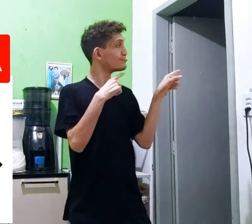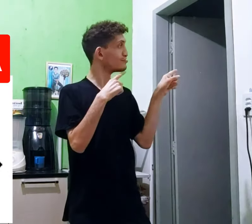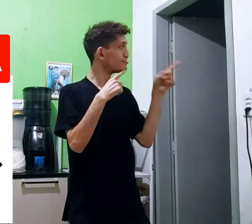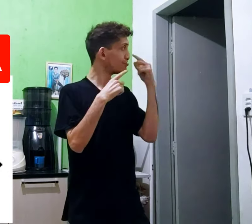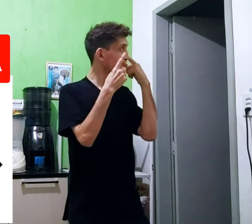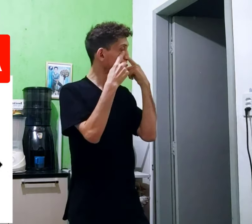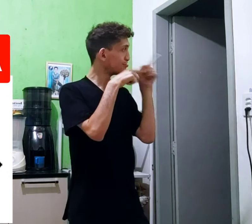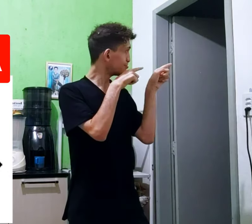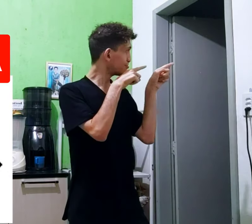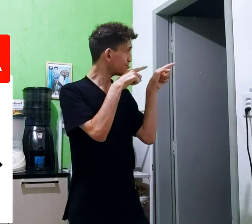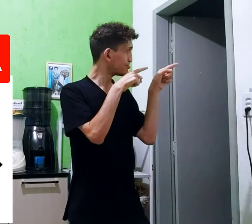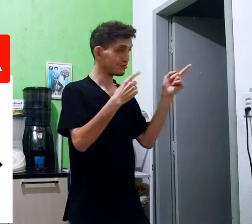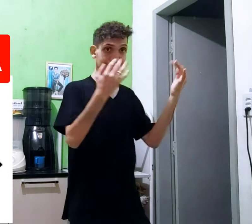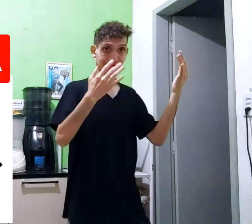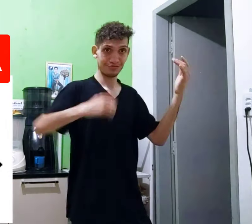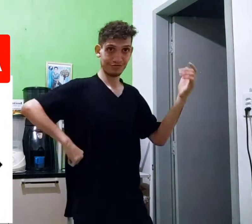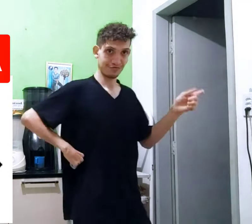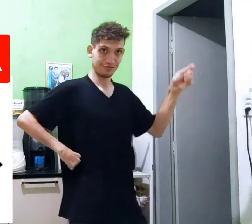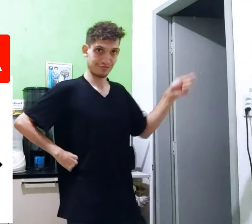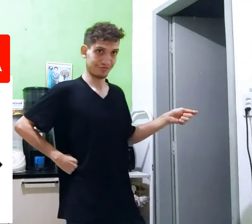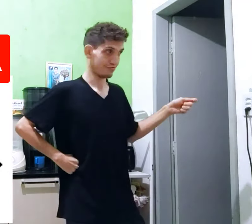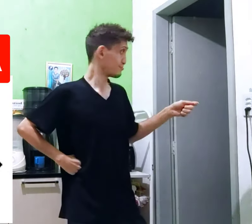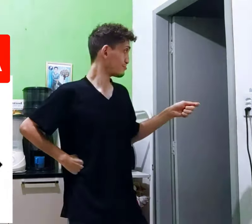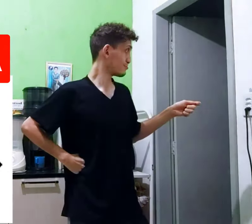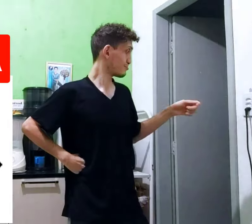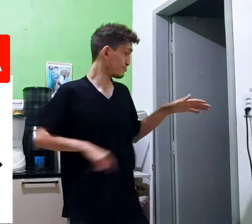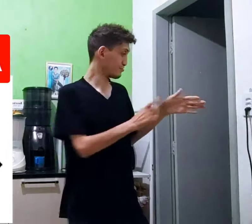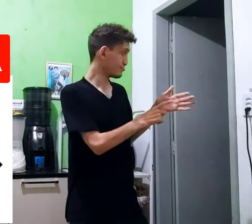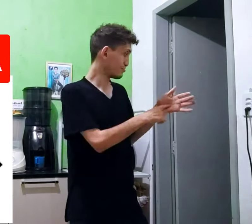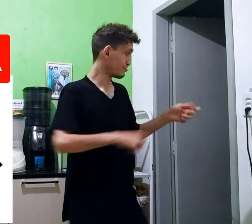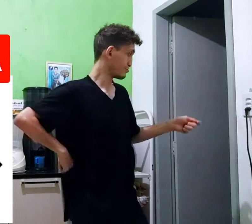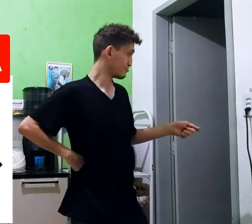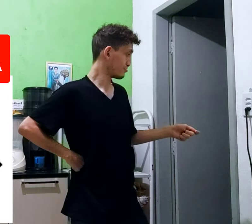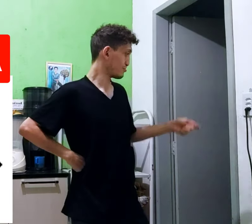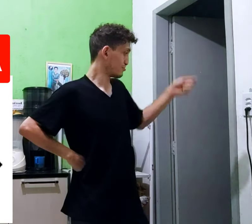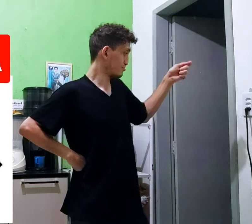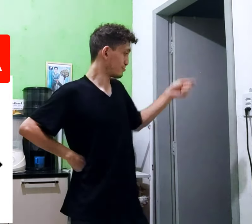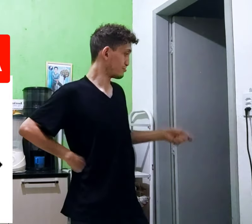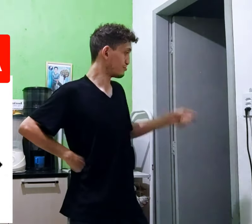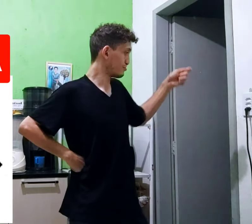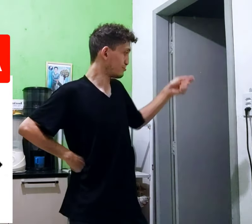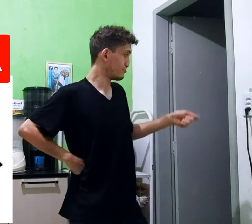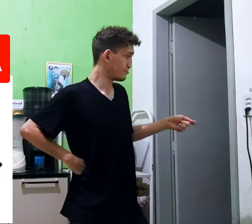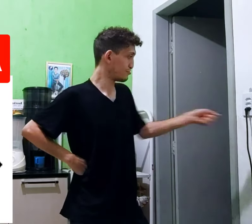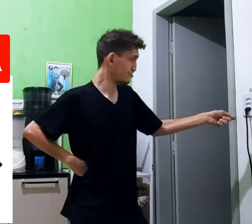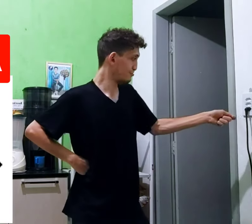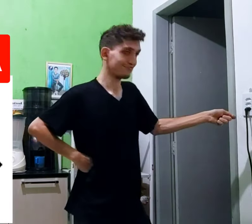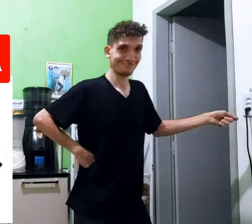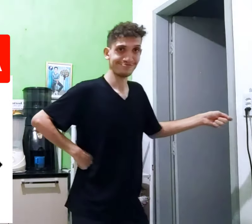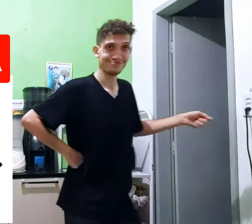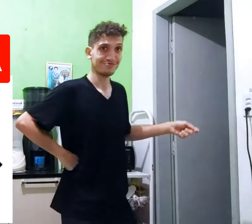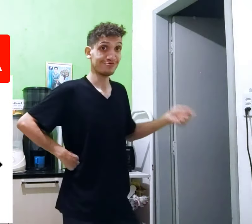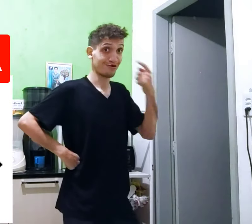o corpo tá virado pra cá, o olho E essa mão faz esse movimento, assim, e assim!